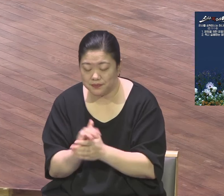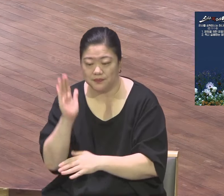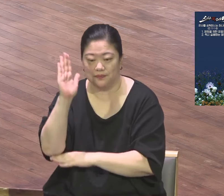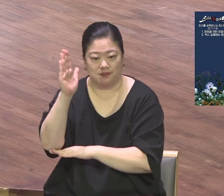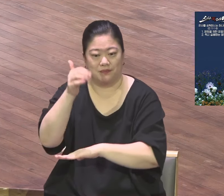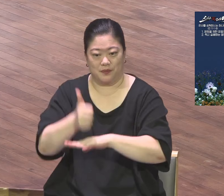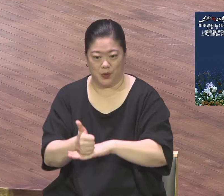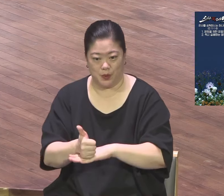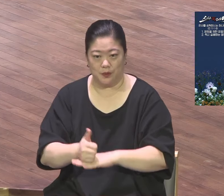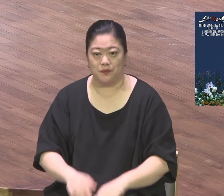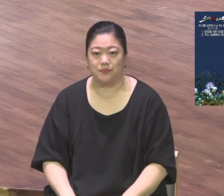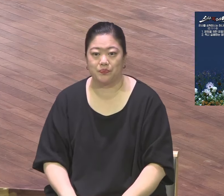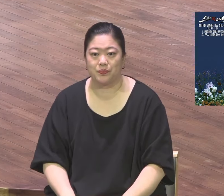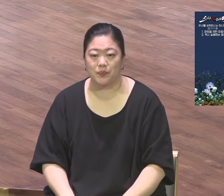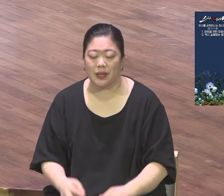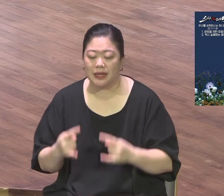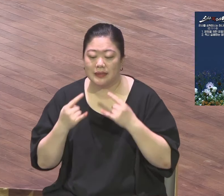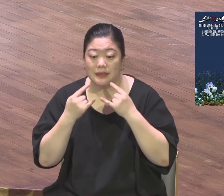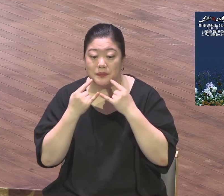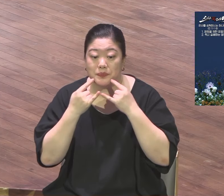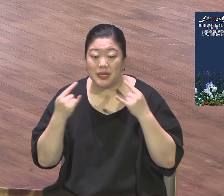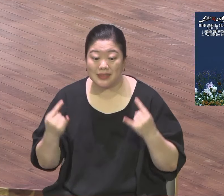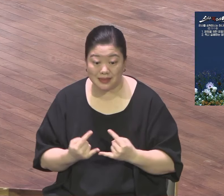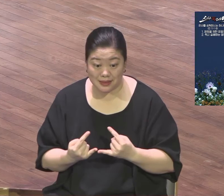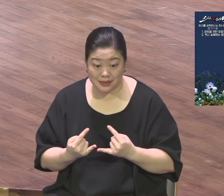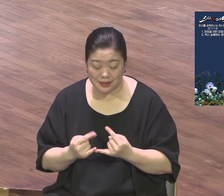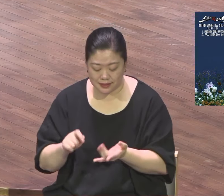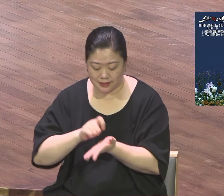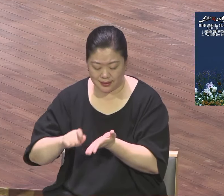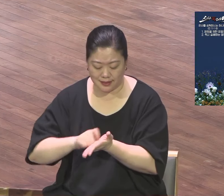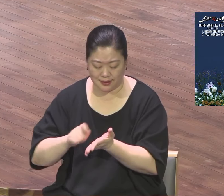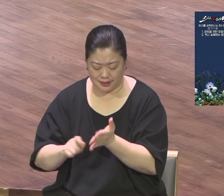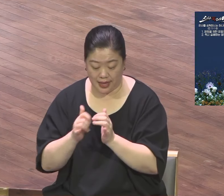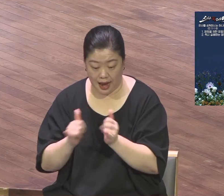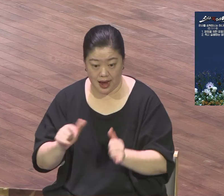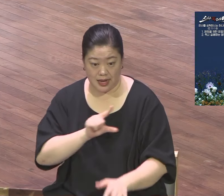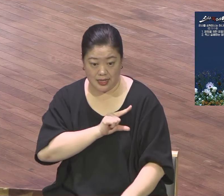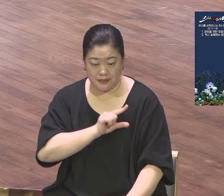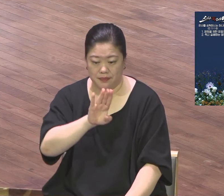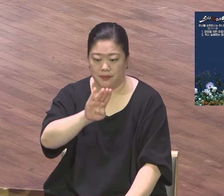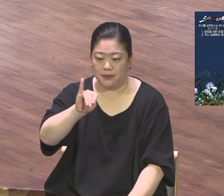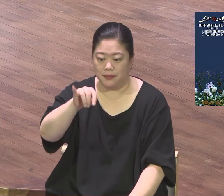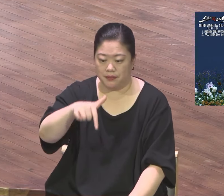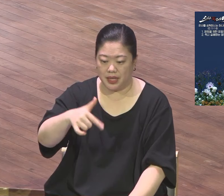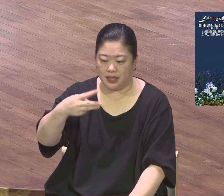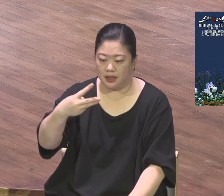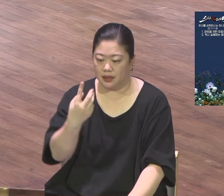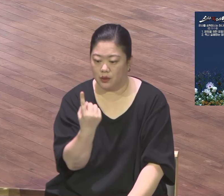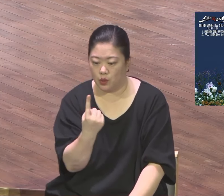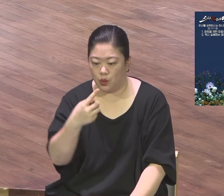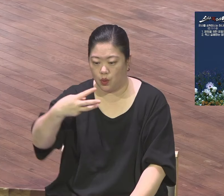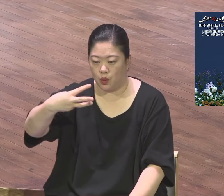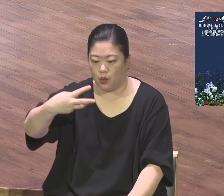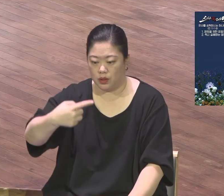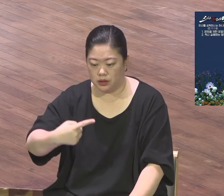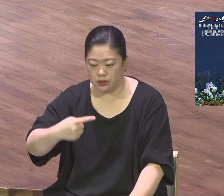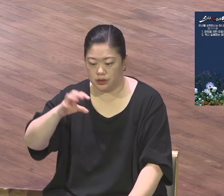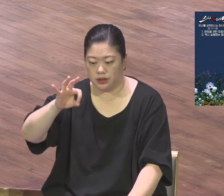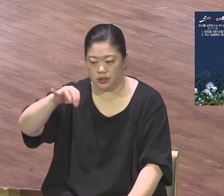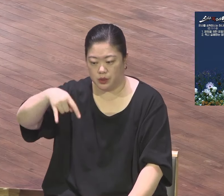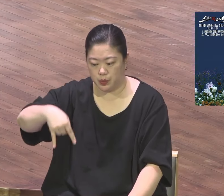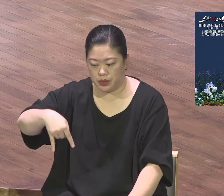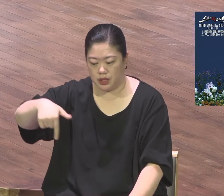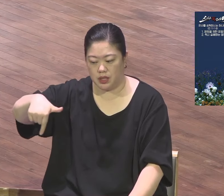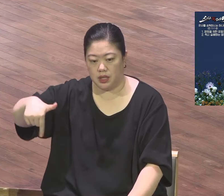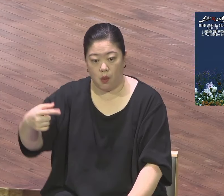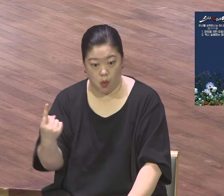프랑스 문호 빅토르 위고, 빅토르 위고가 신대륙을 발견한 콜럼버스에 대해서